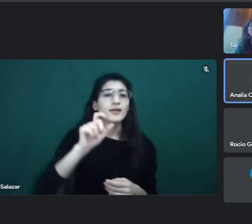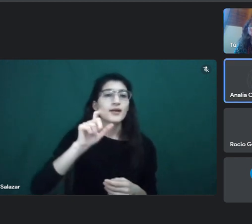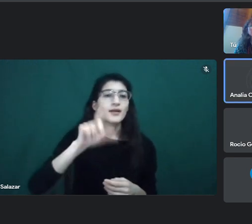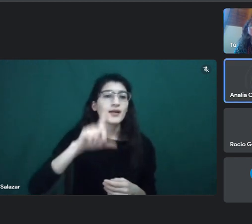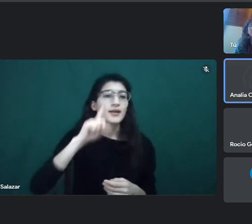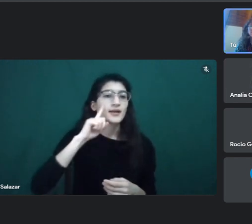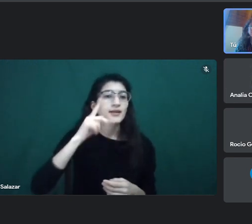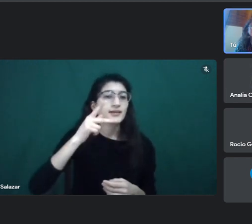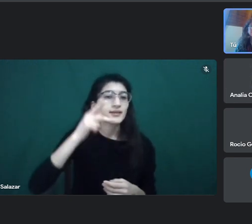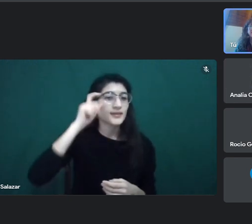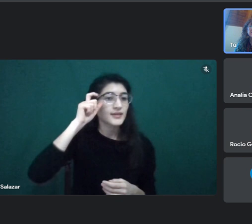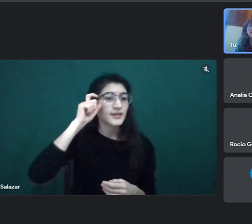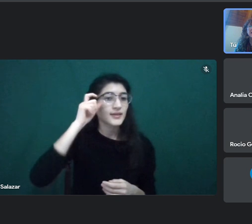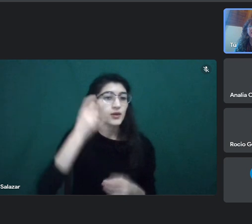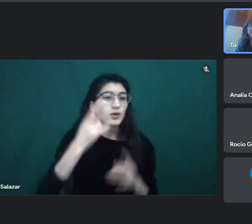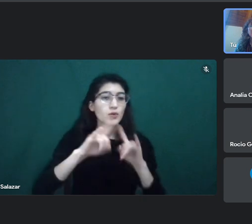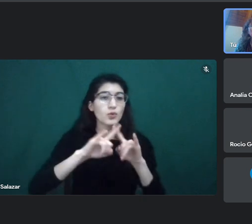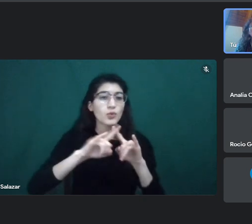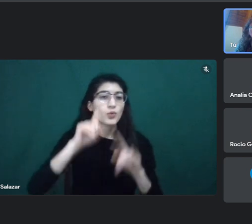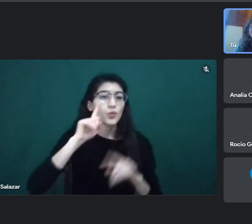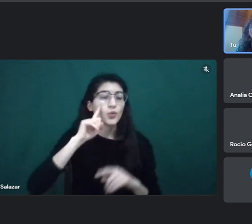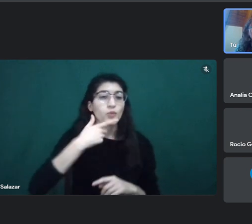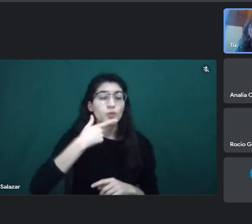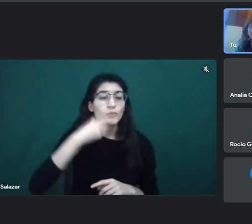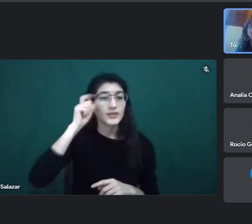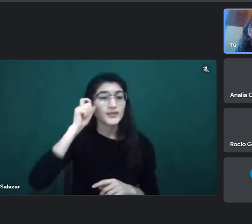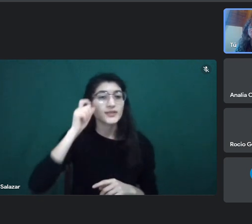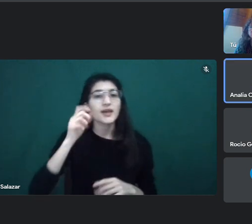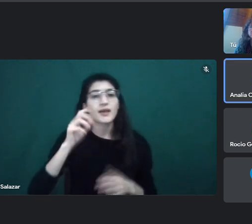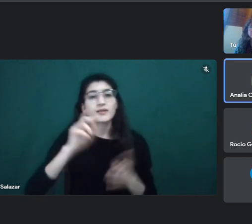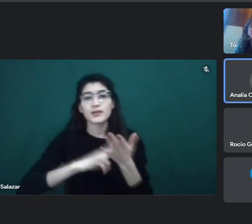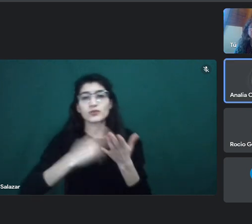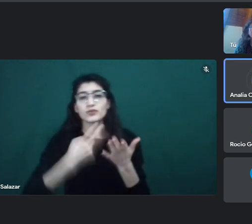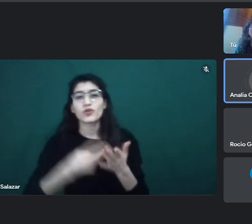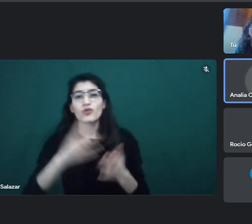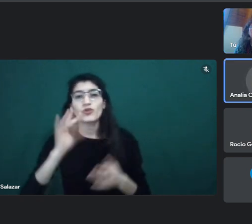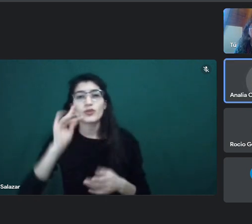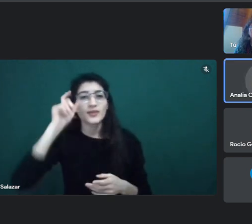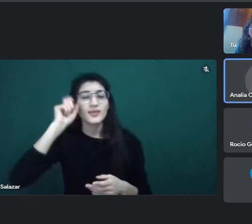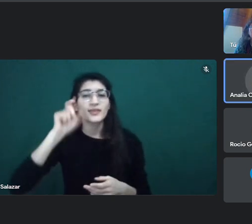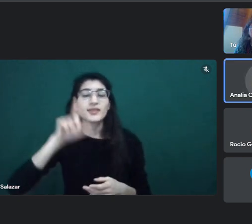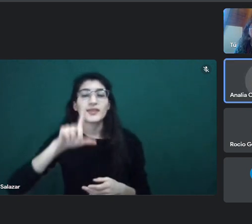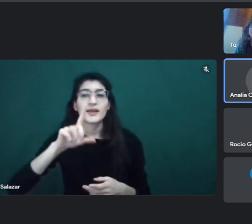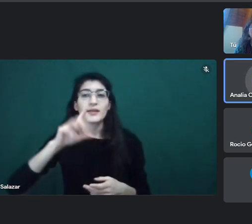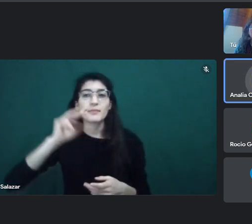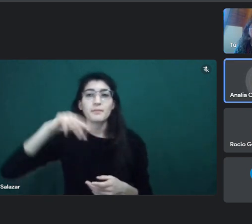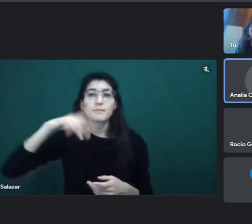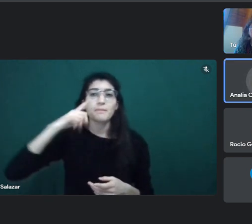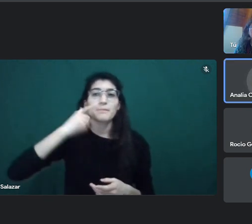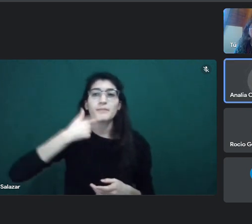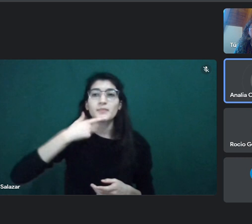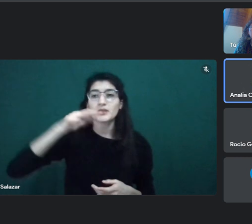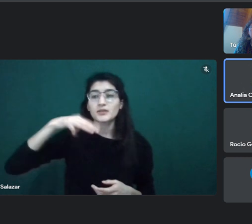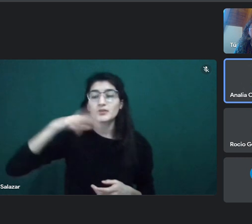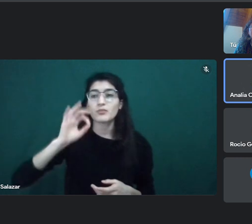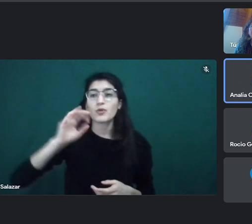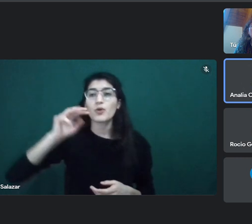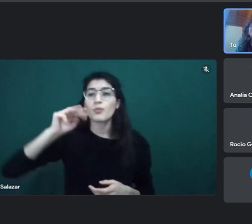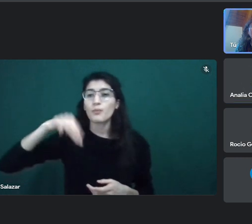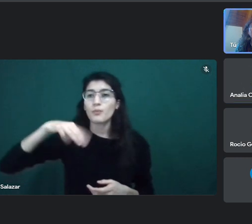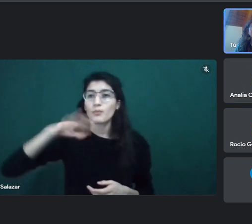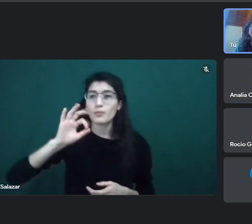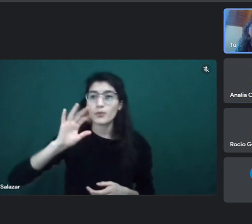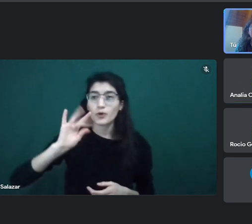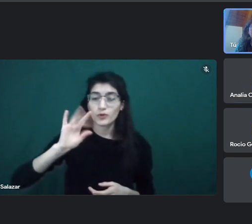Manager, sí, esta sí la hemos visto. ¿Qué era manager? O a sí mismo también puede ser.